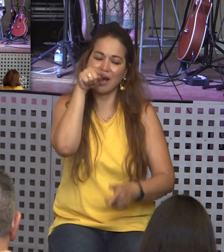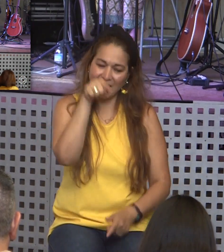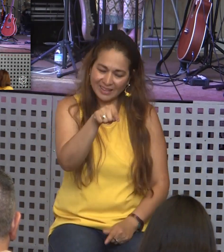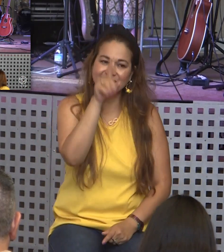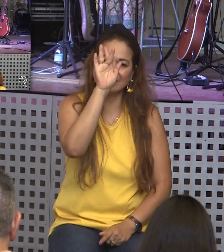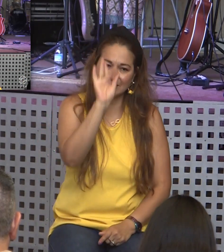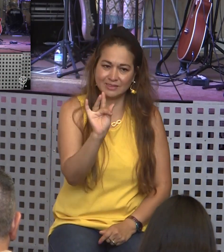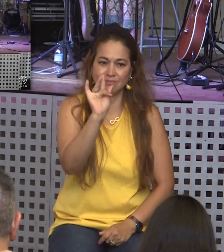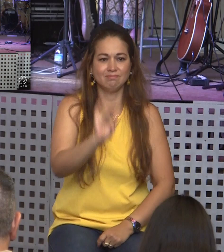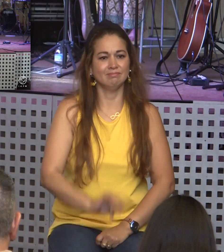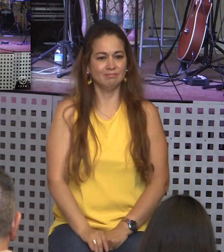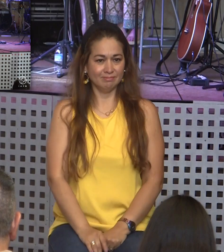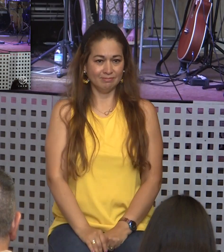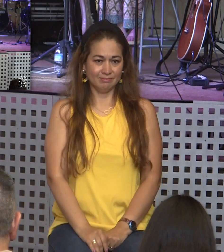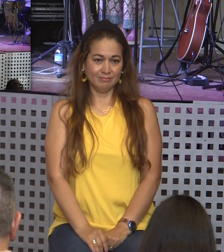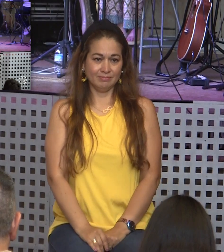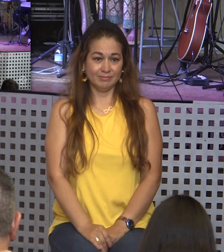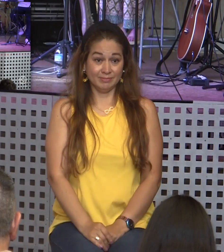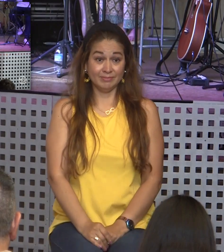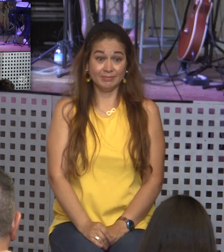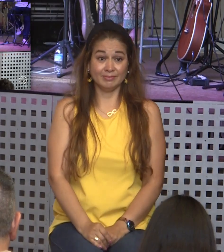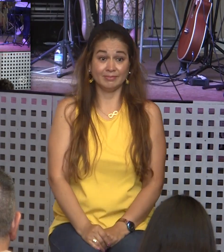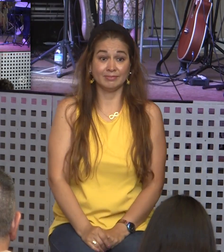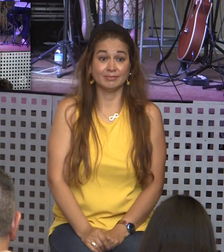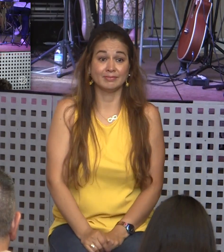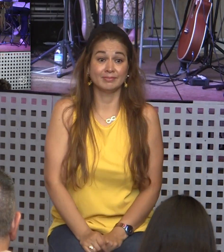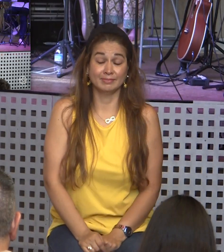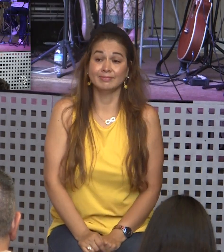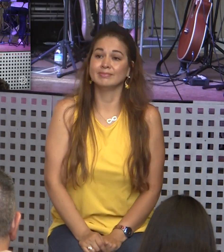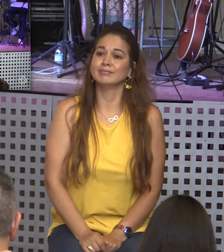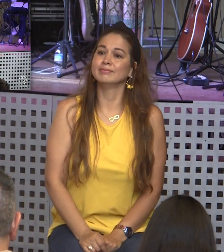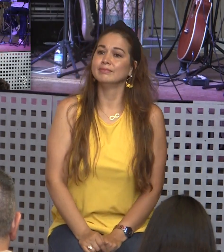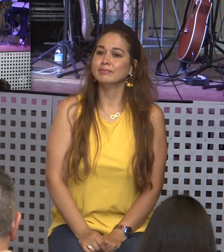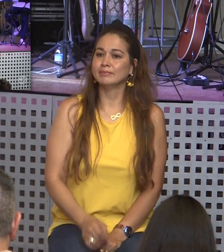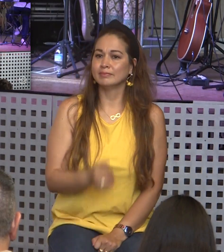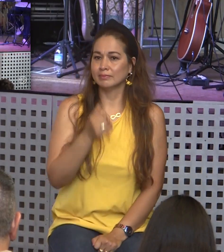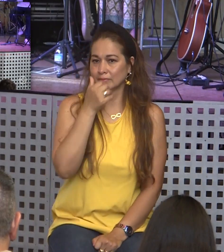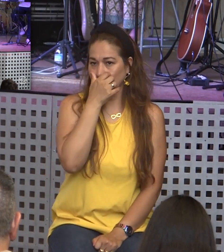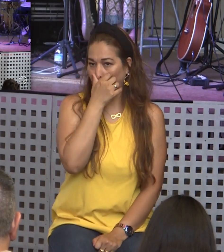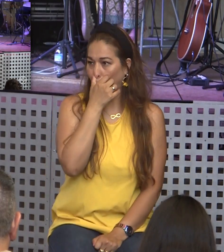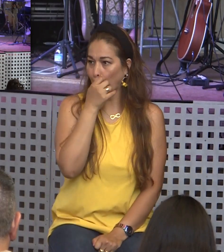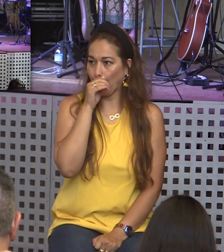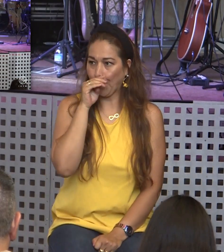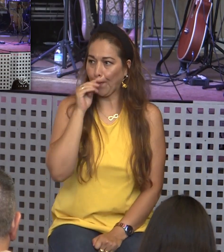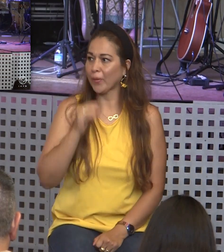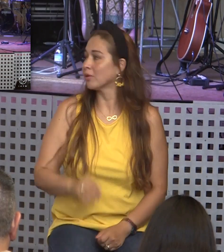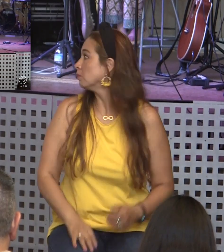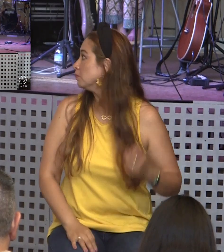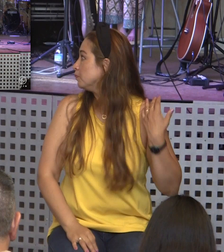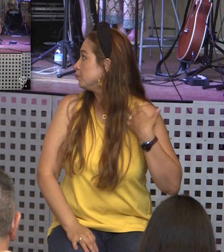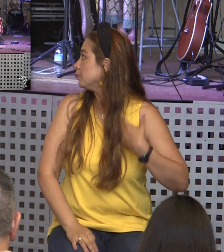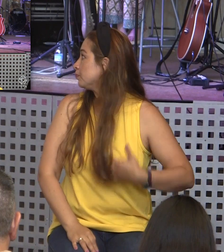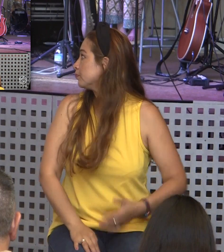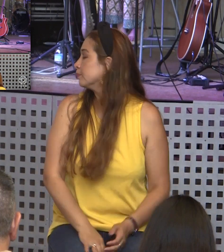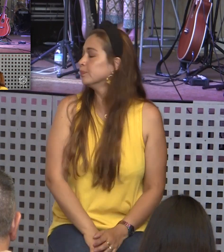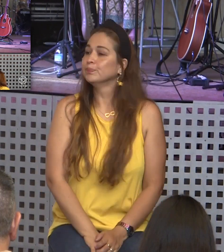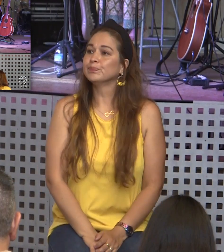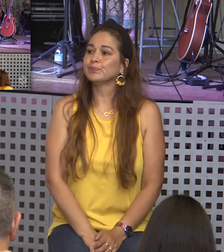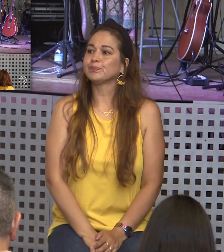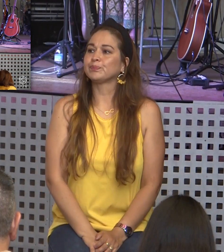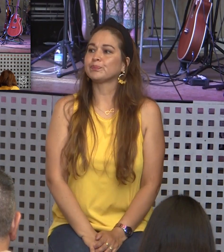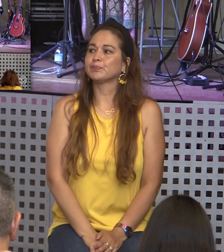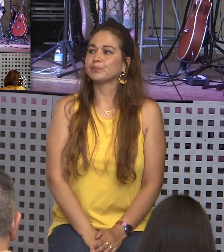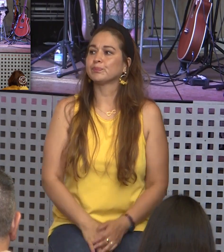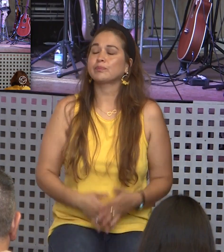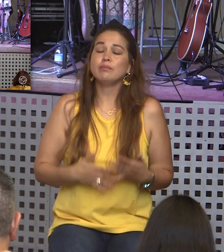qué os dedicáis? ¿Cuánta gente habéis alcanzado en el mundo? Todo eso es bueno, entiéndeme. Insisto que no quiero confundiros. Pero fíjate cómo él